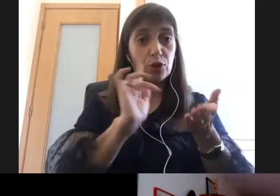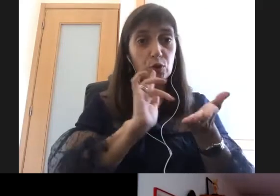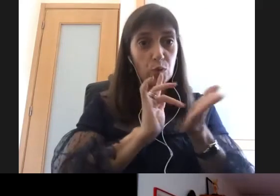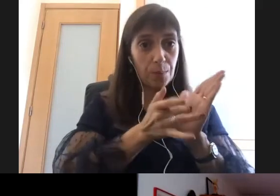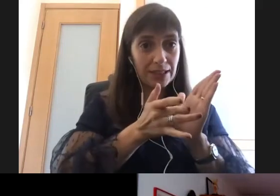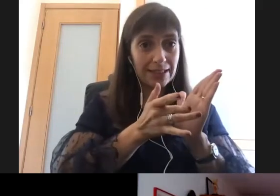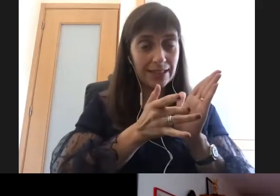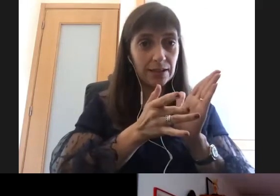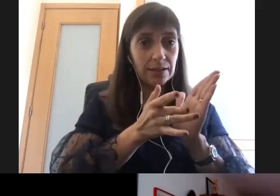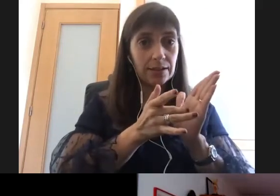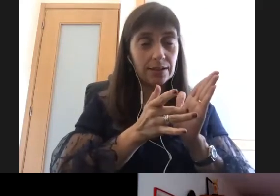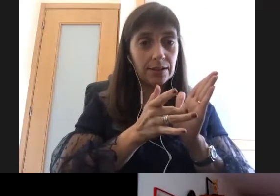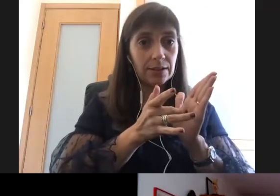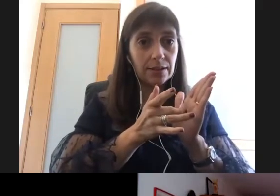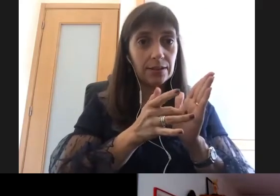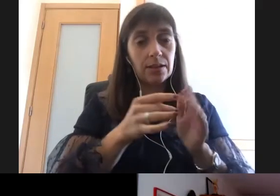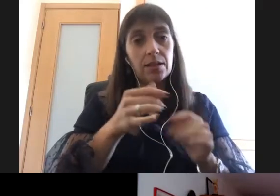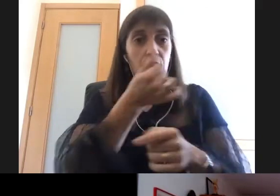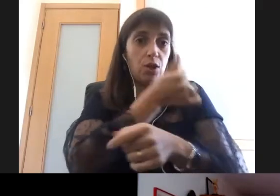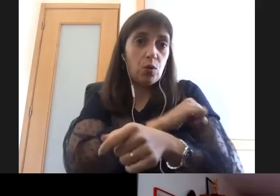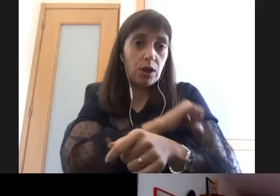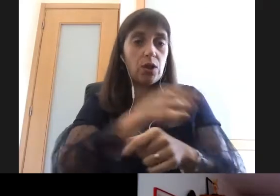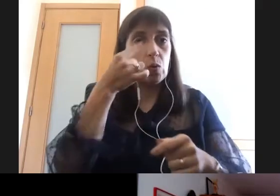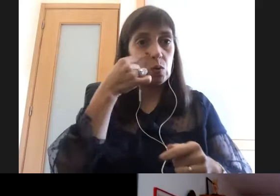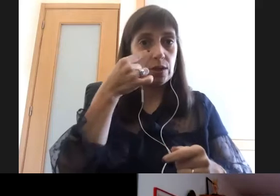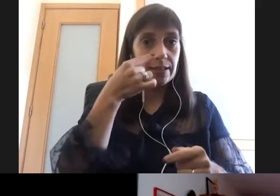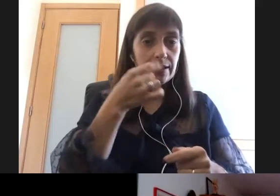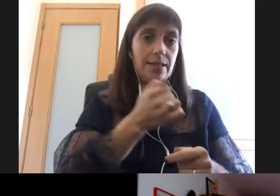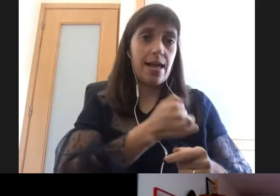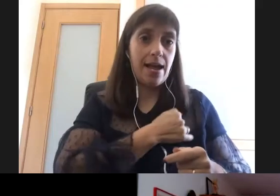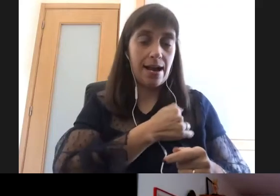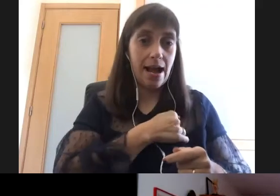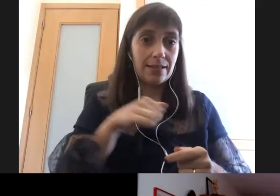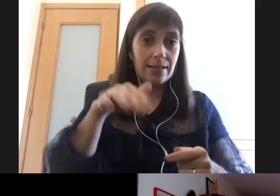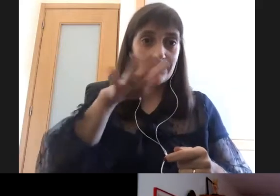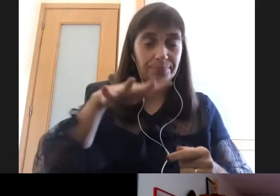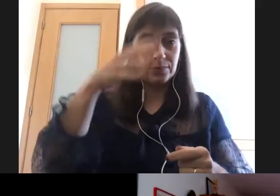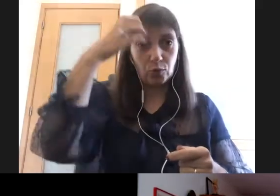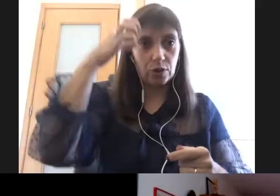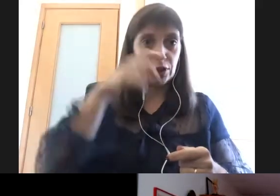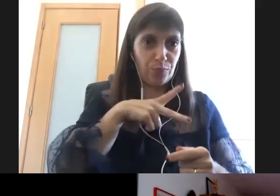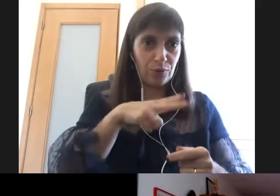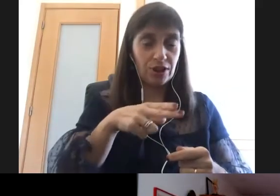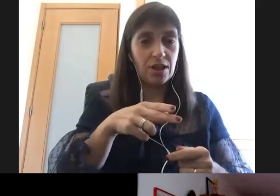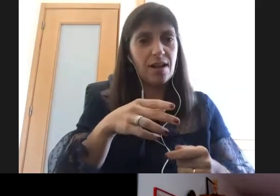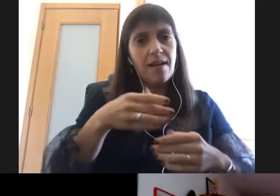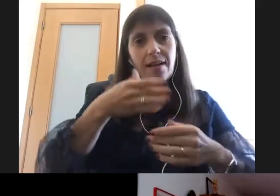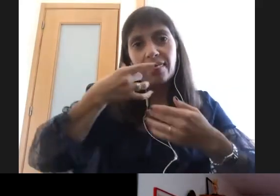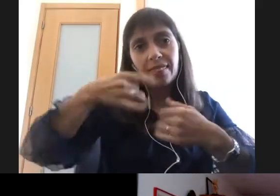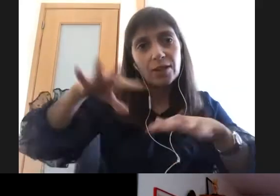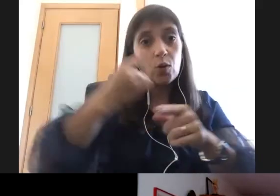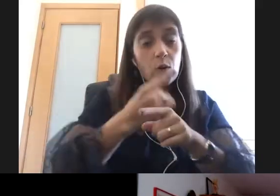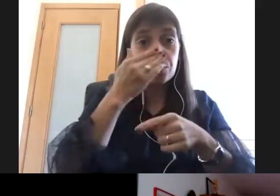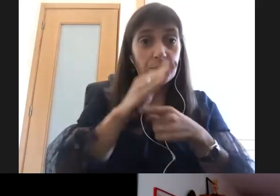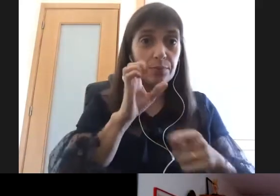Rio, quando sendo a casa da cor de portuguesa, que deixou muitas coisas, inclusive o chiado do